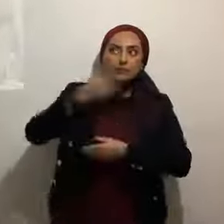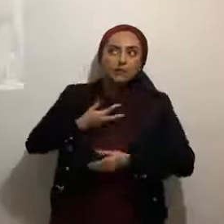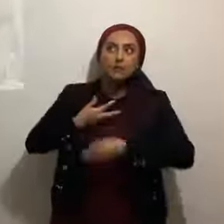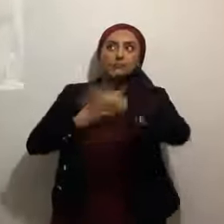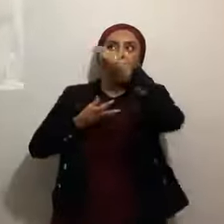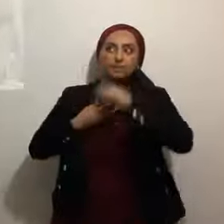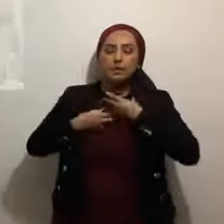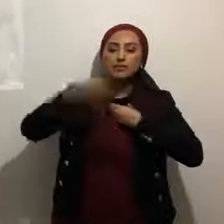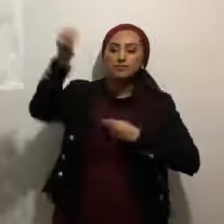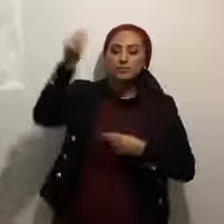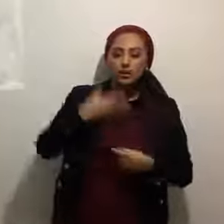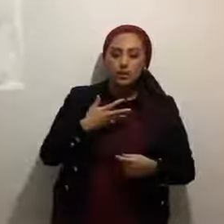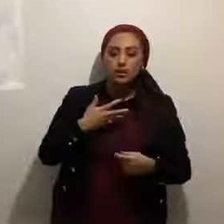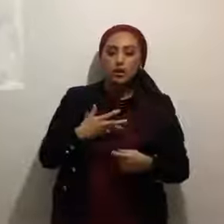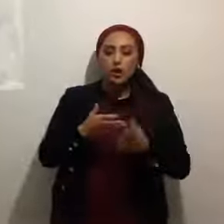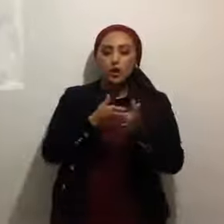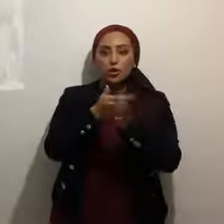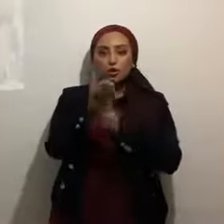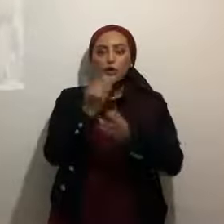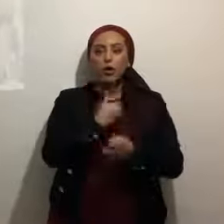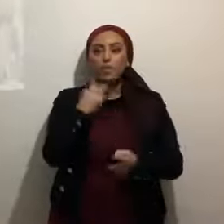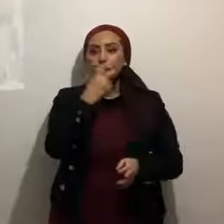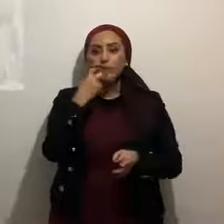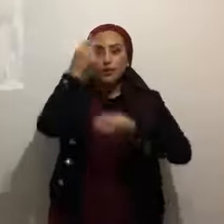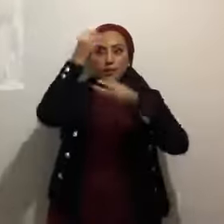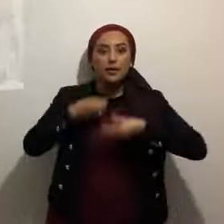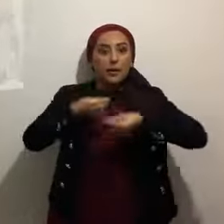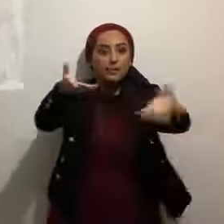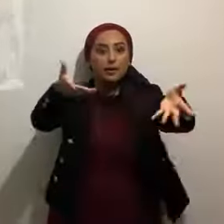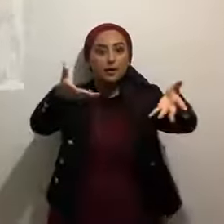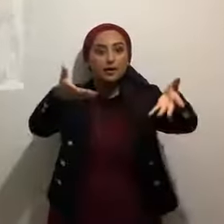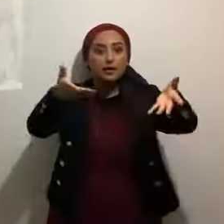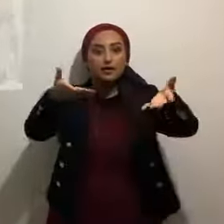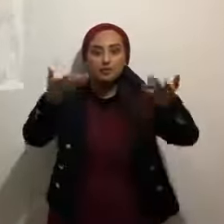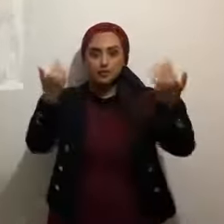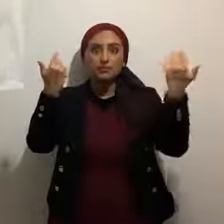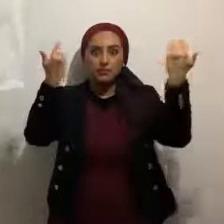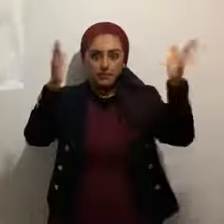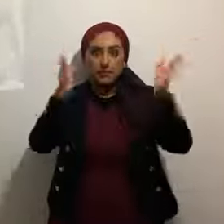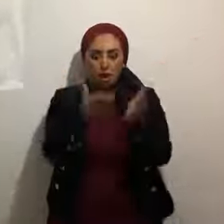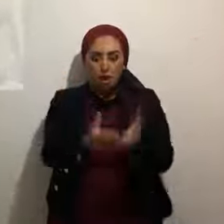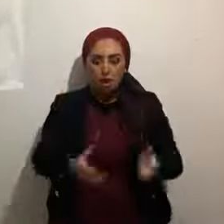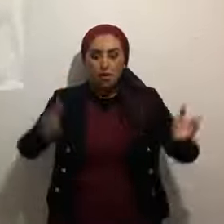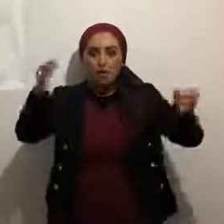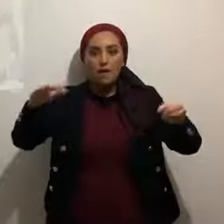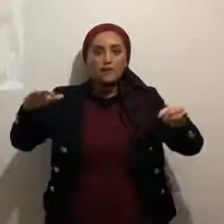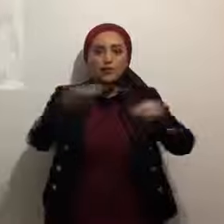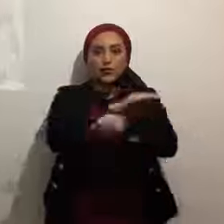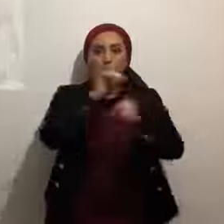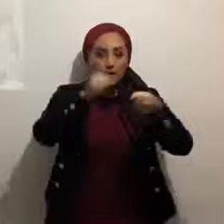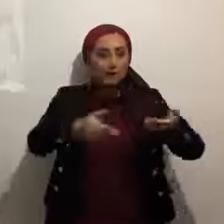Eterno, Yahweh, a través de nuestra boca. Y entonces ya acabaste tu pozo. Ahora sí ya puedes dar de beber. Y el